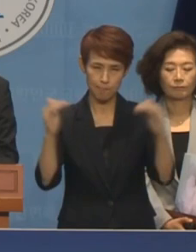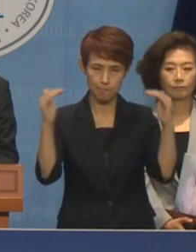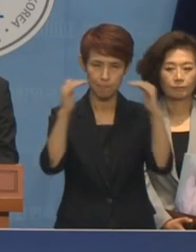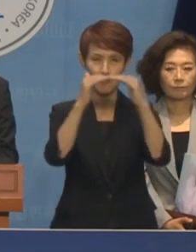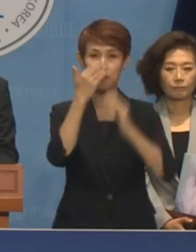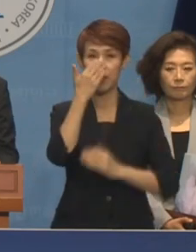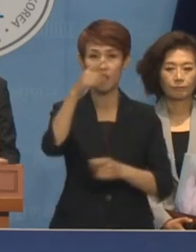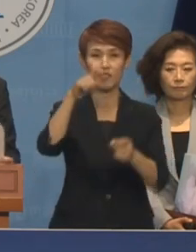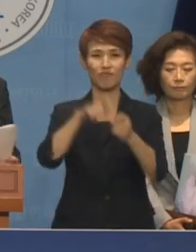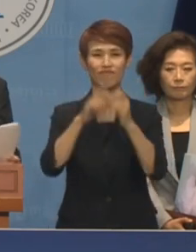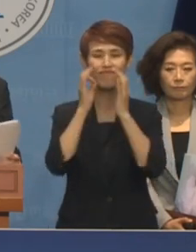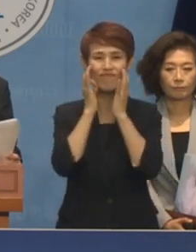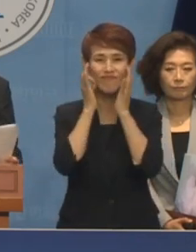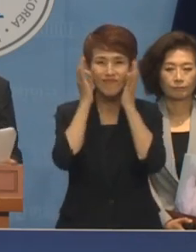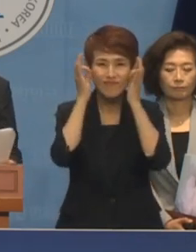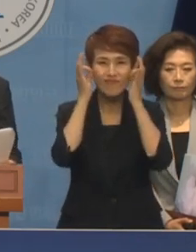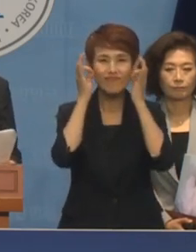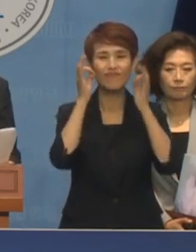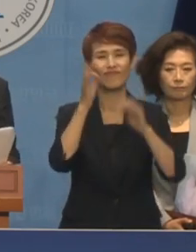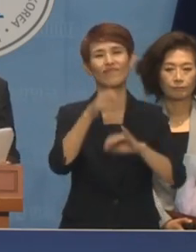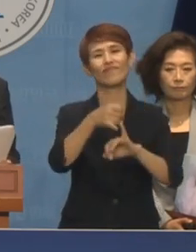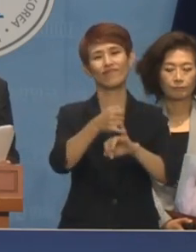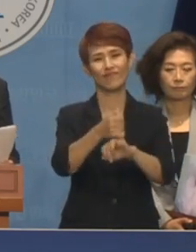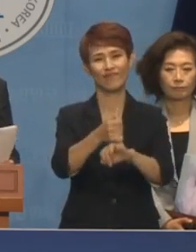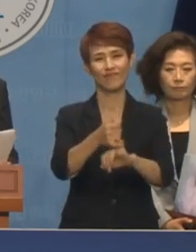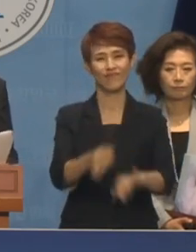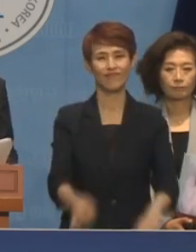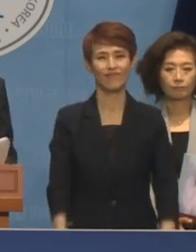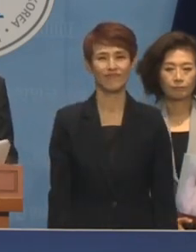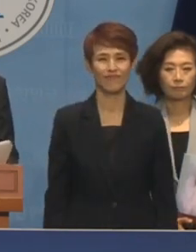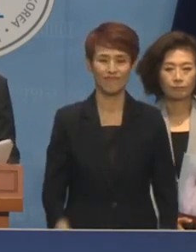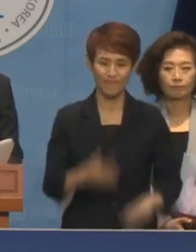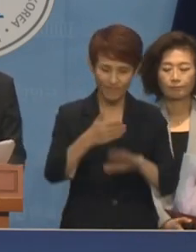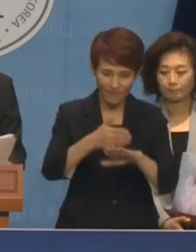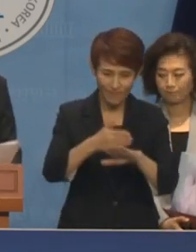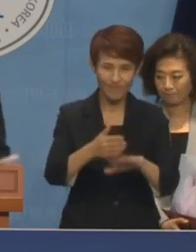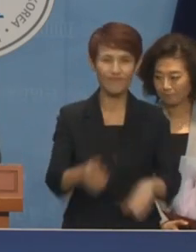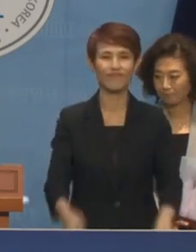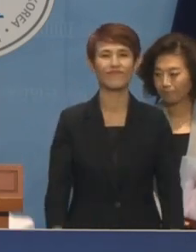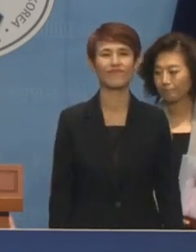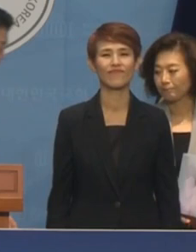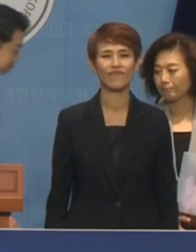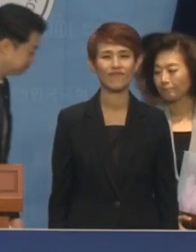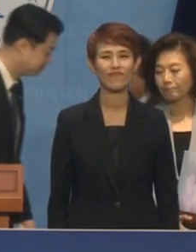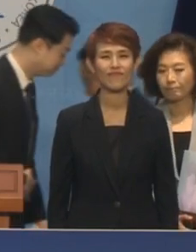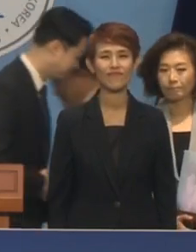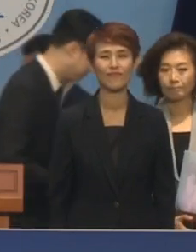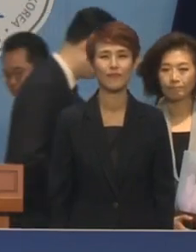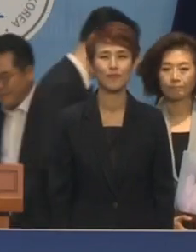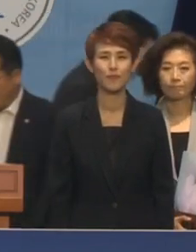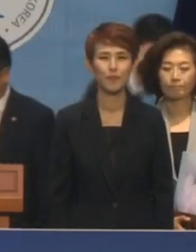수 있도록 최선의 노력을 다할 것을 약속드립니다. 감사합니다.